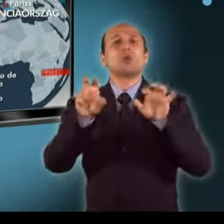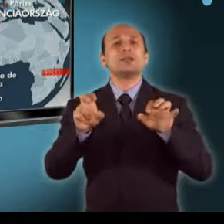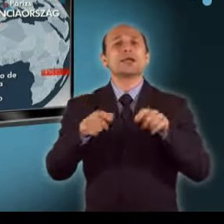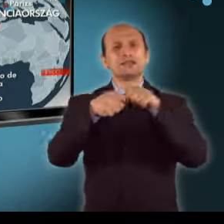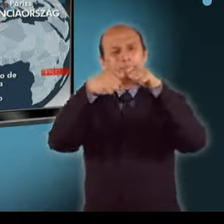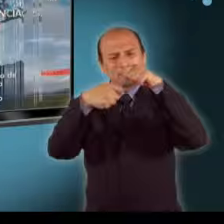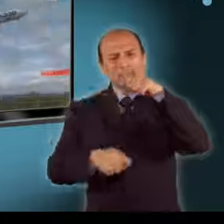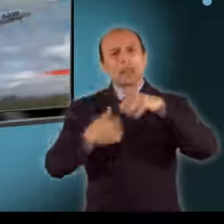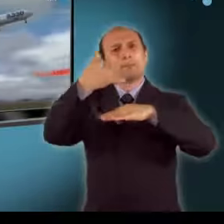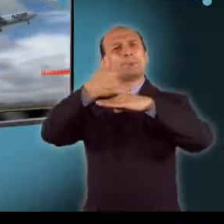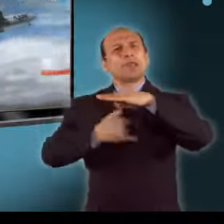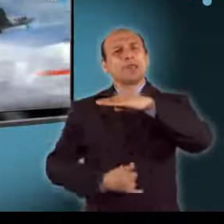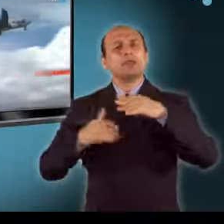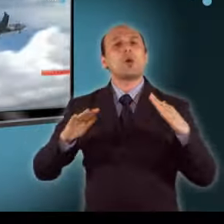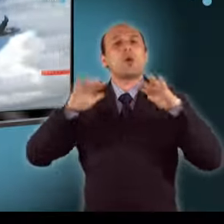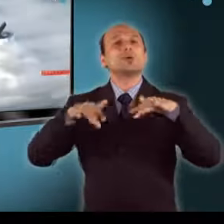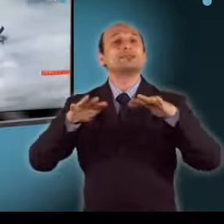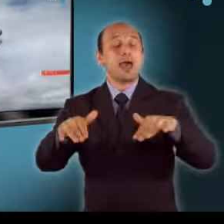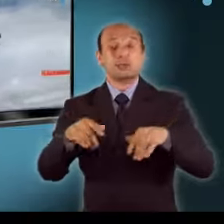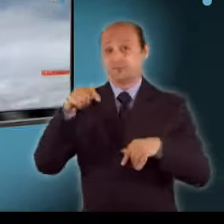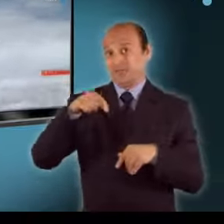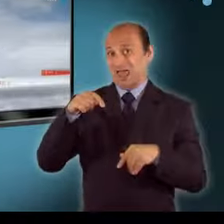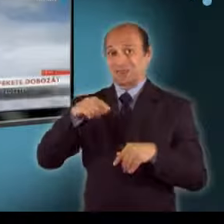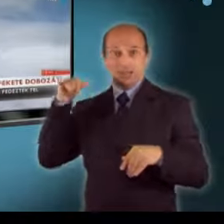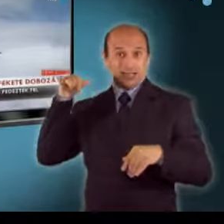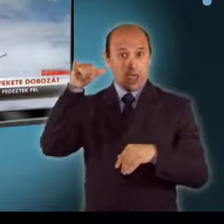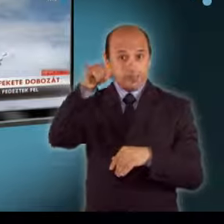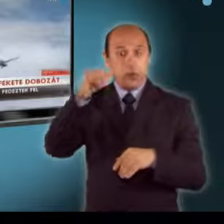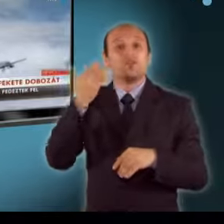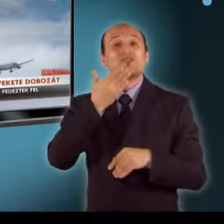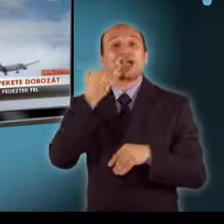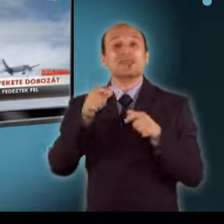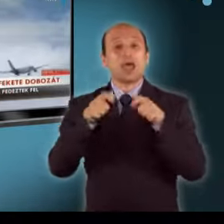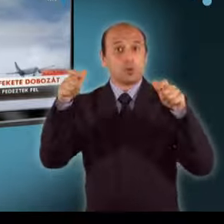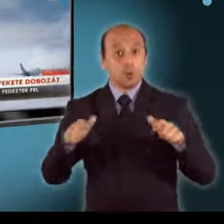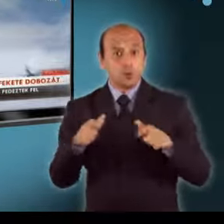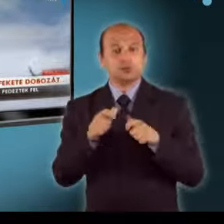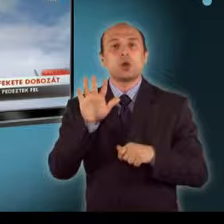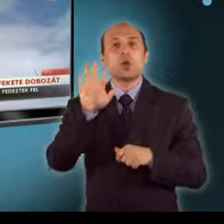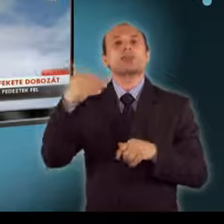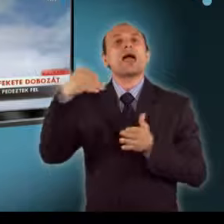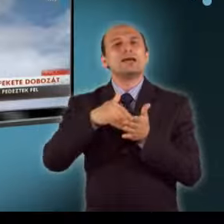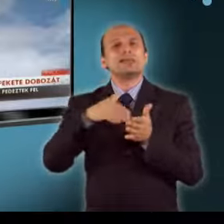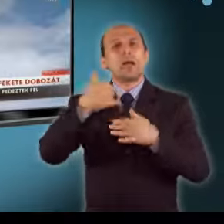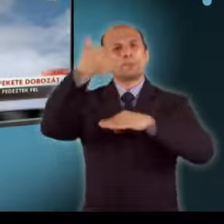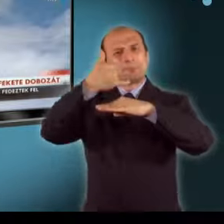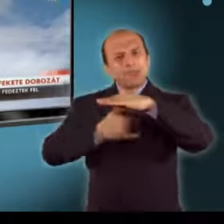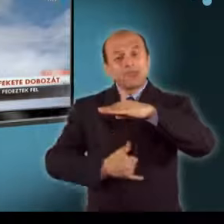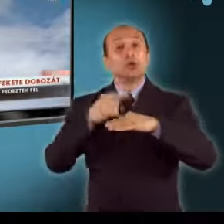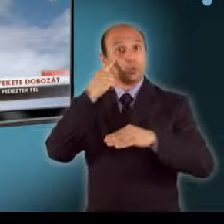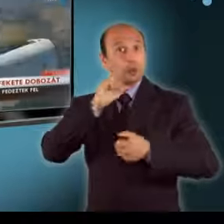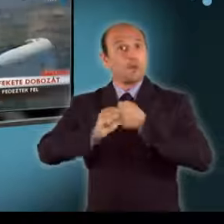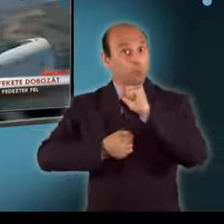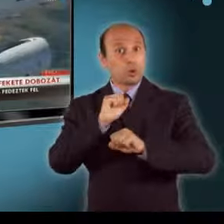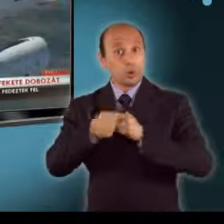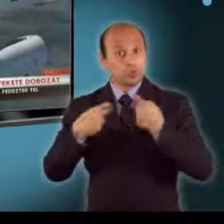óceán. Szakértők szerint az A330-as típusú repülők fekete doboza 5000 méter mélységig marad